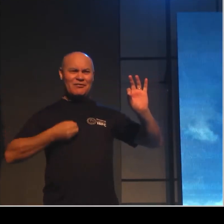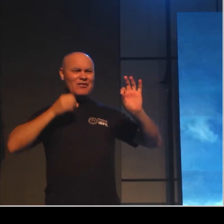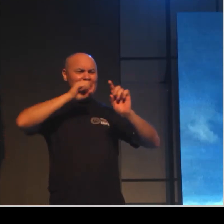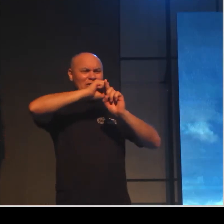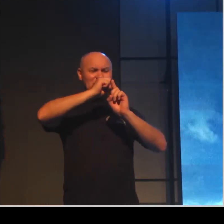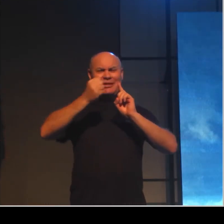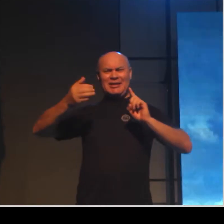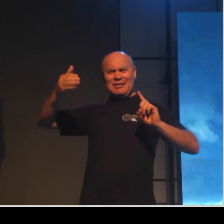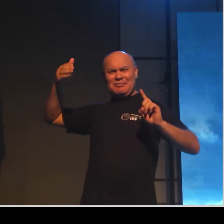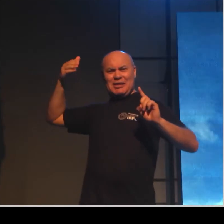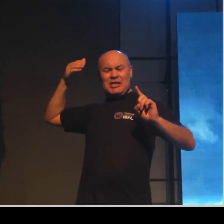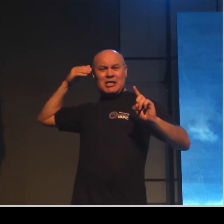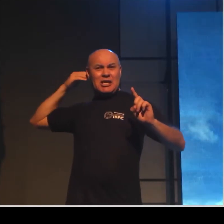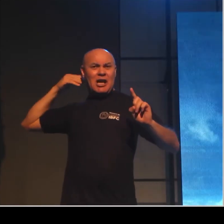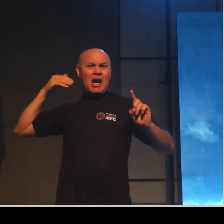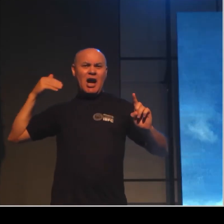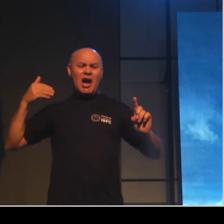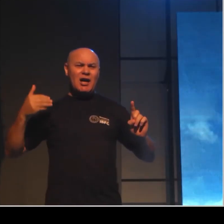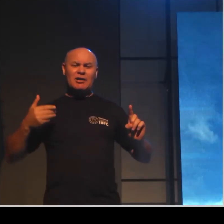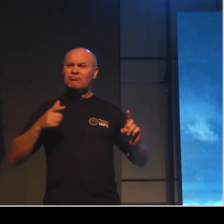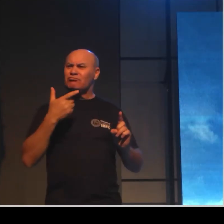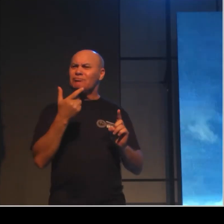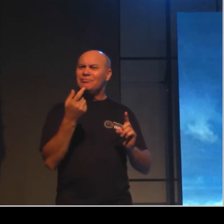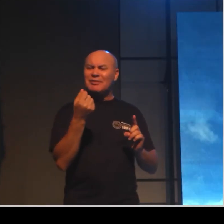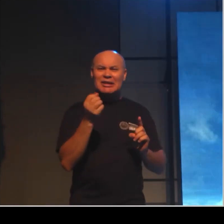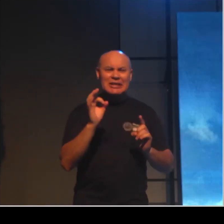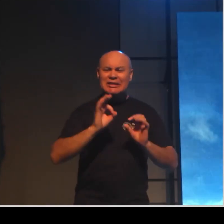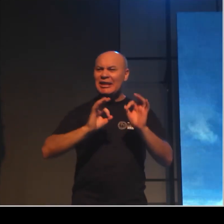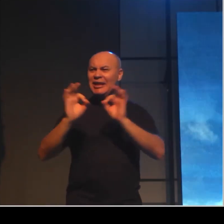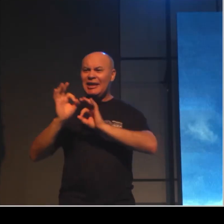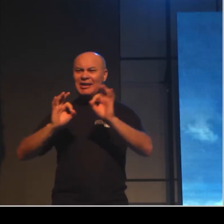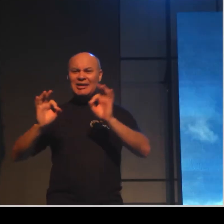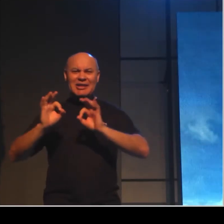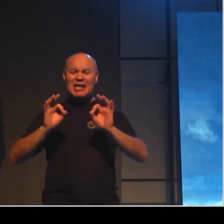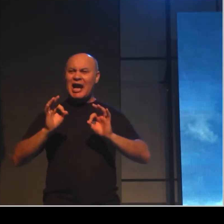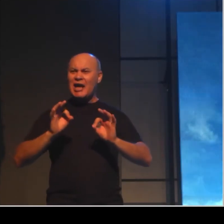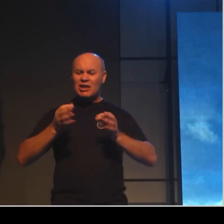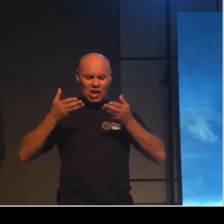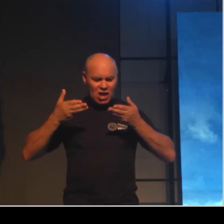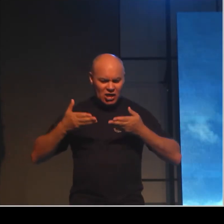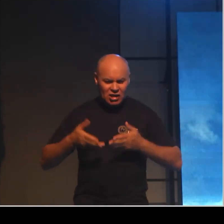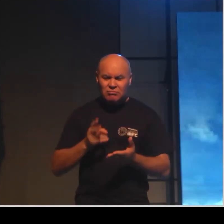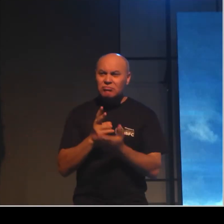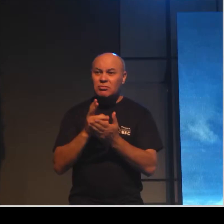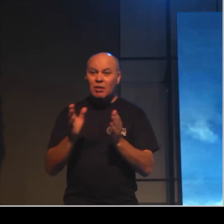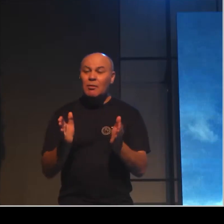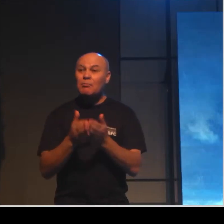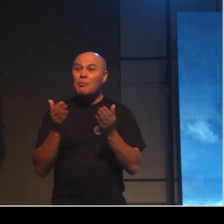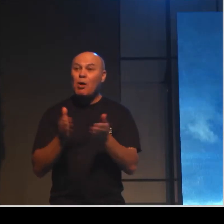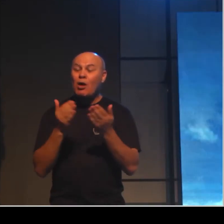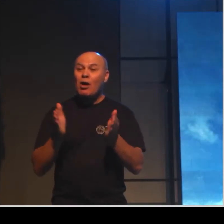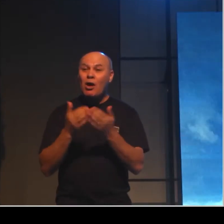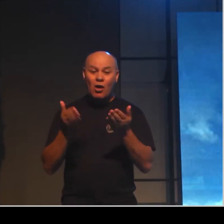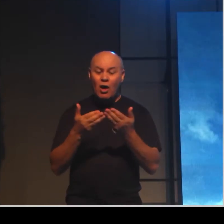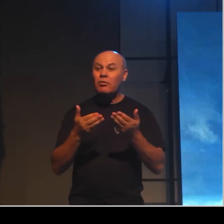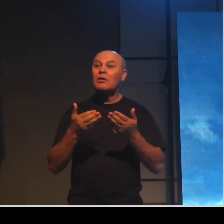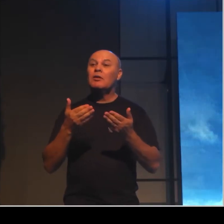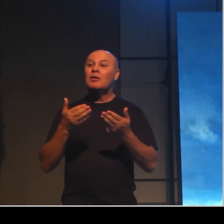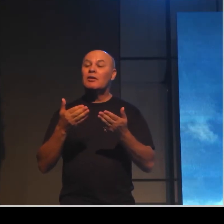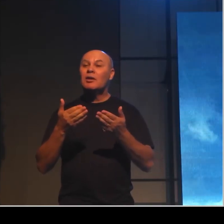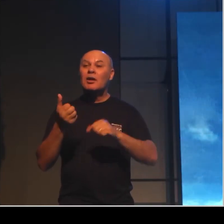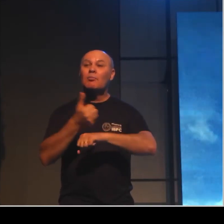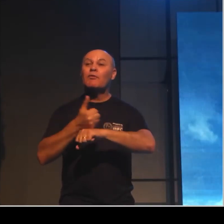fazer nada, quem não tinha dinheiro para nada, quem não tinha recursos para nada, quem nasceu pobre, ia fazer o quê? Ia se tornar pastor. Eles,